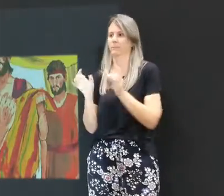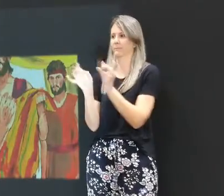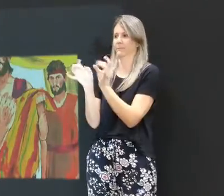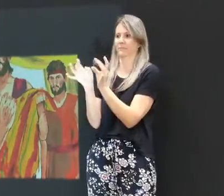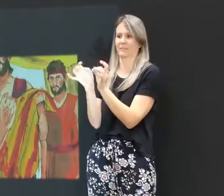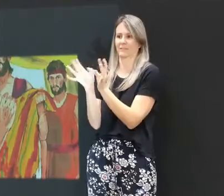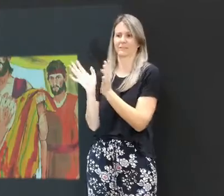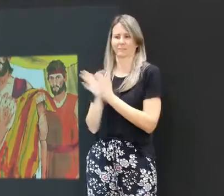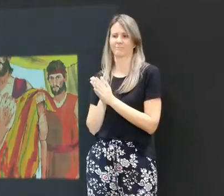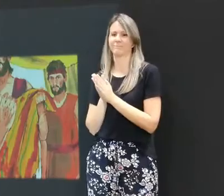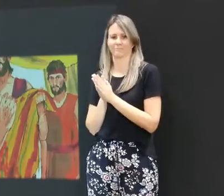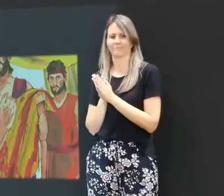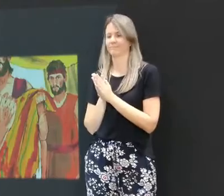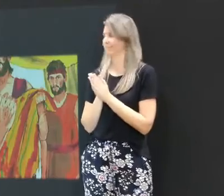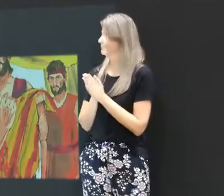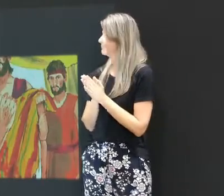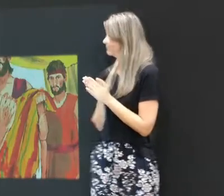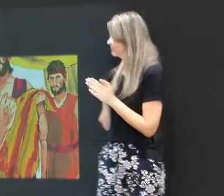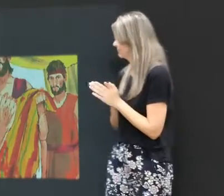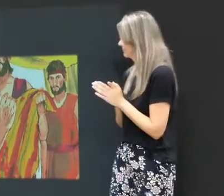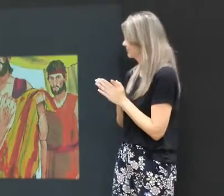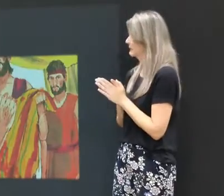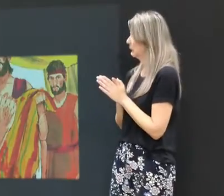queriam vender Jacó para o Egito.